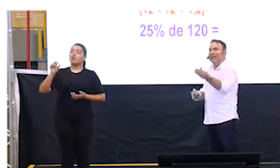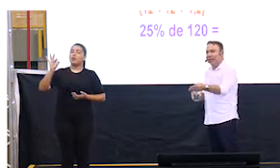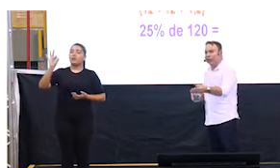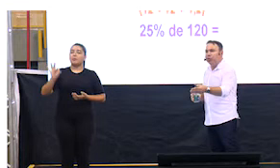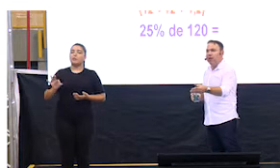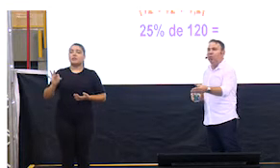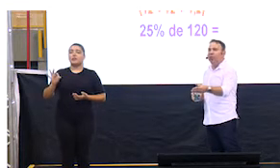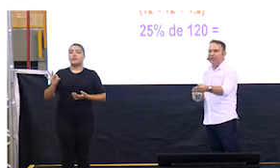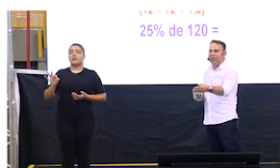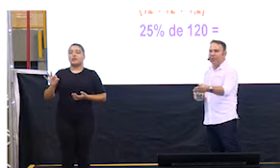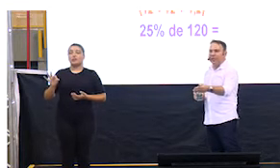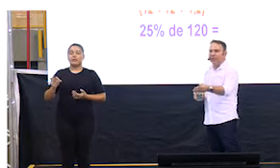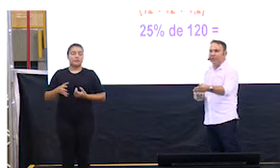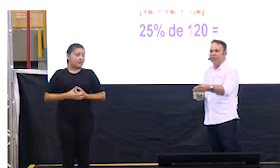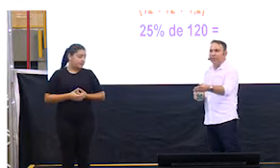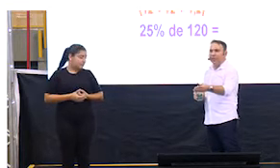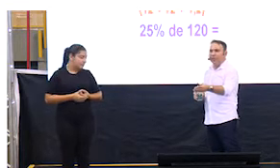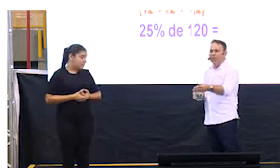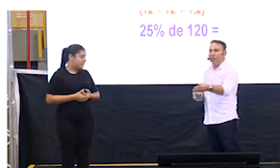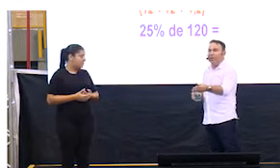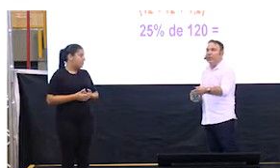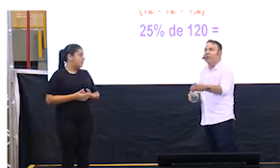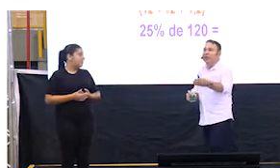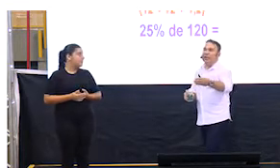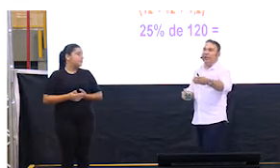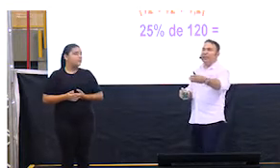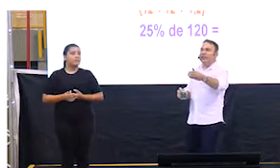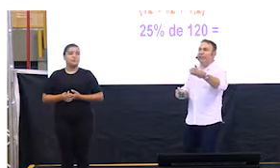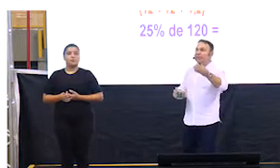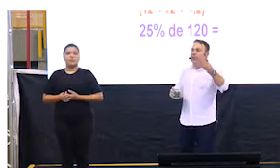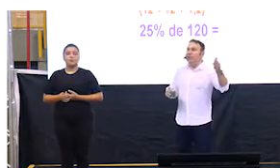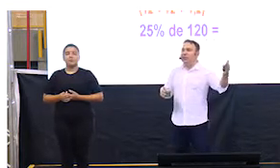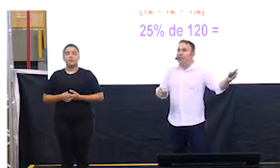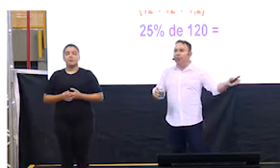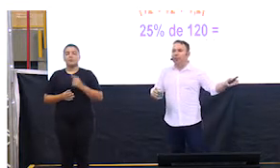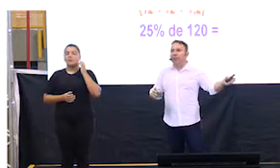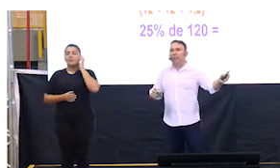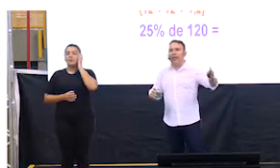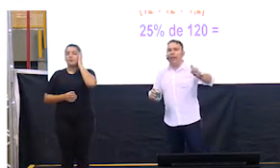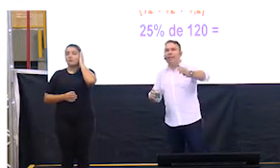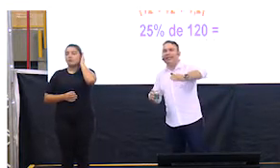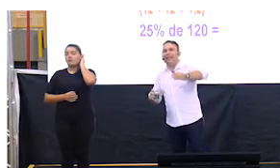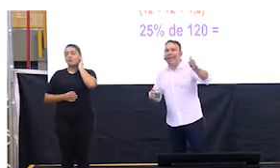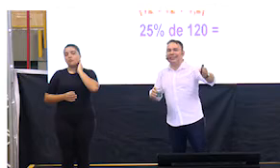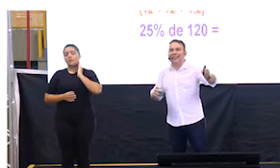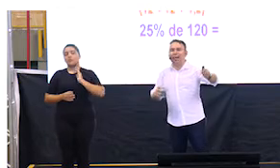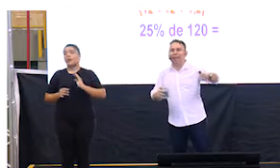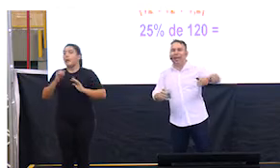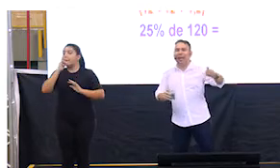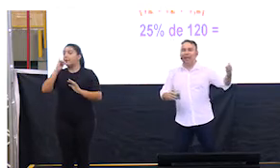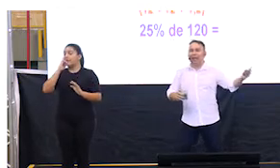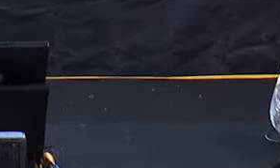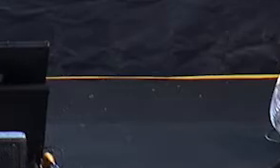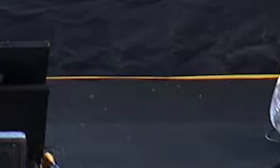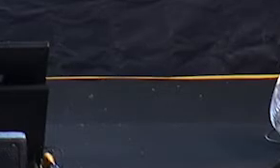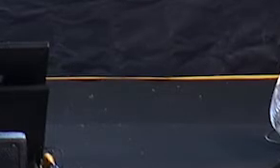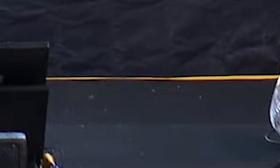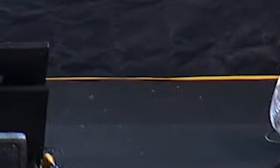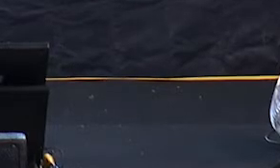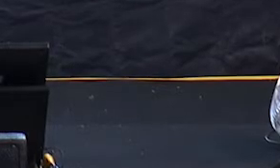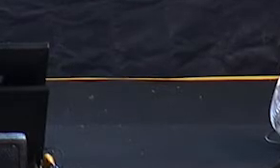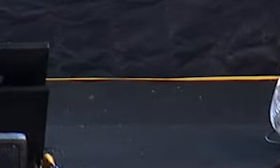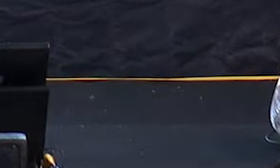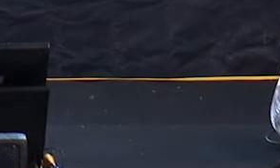é a metade de uma coisa. E 25% é a metade da